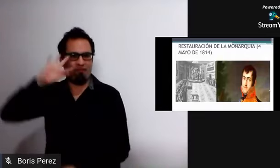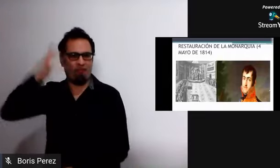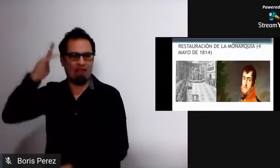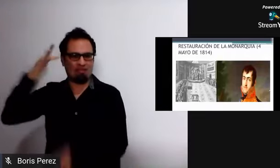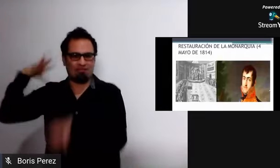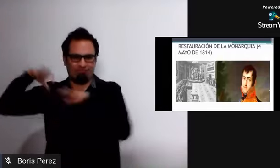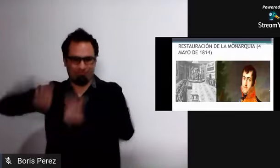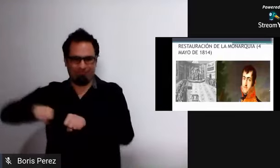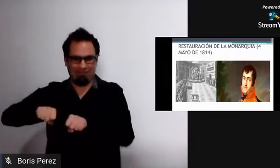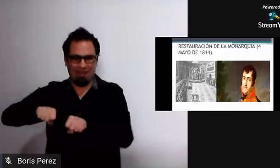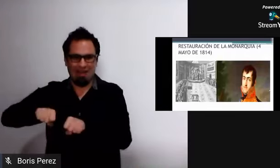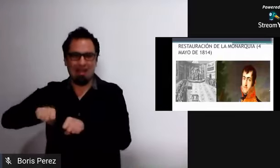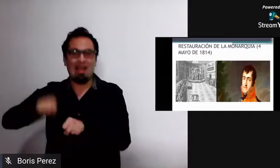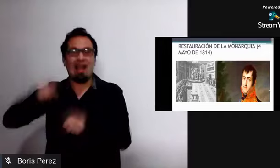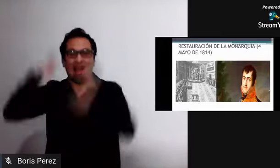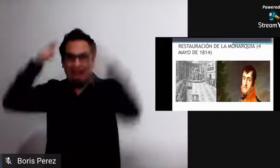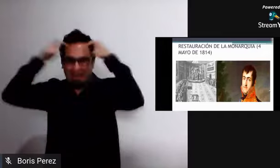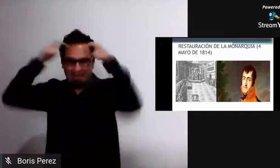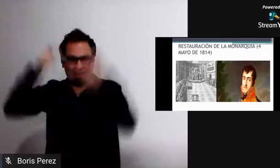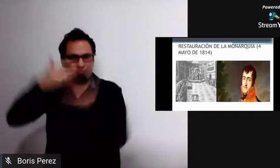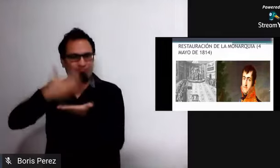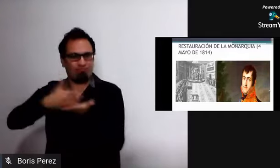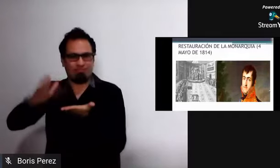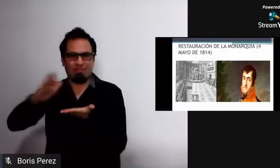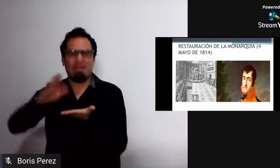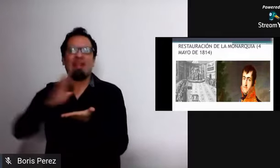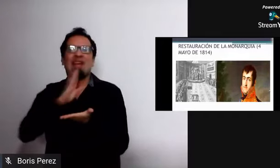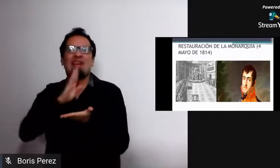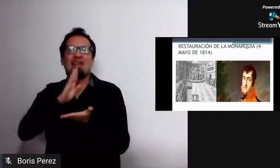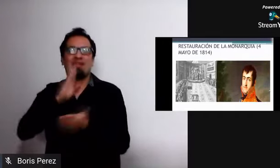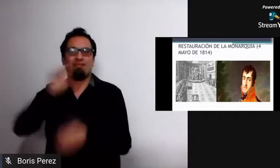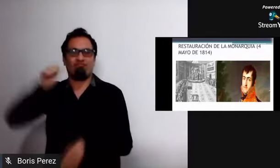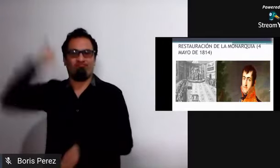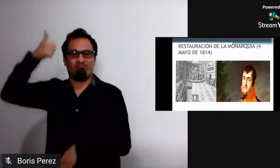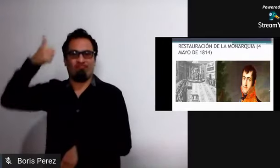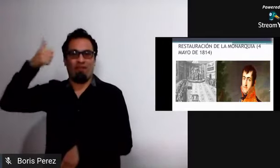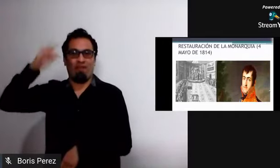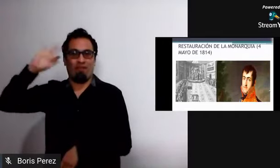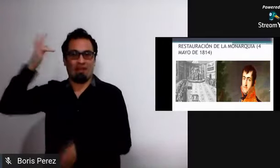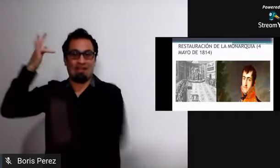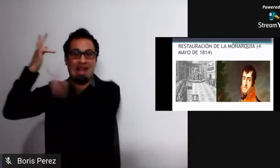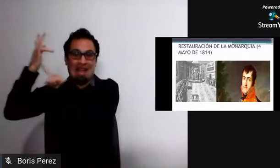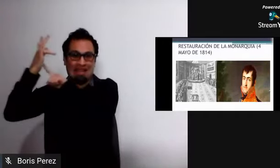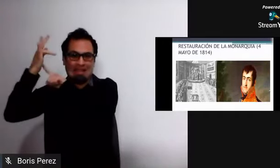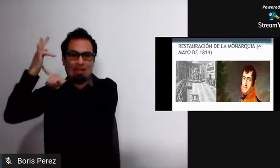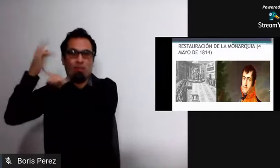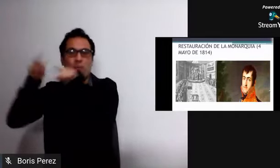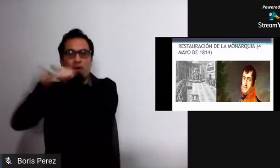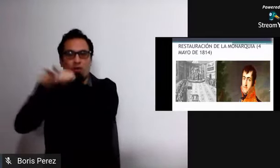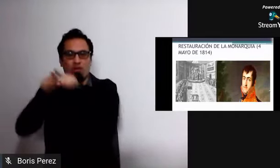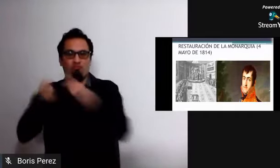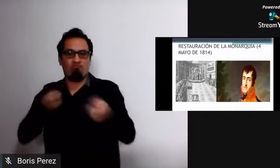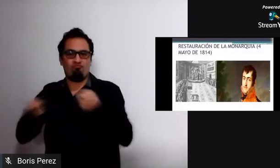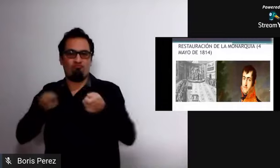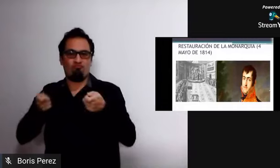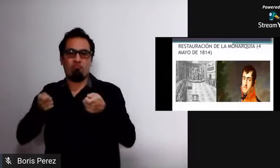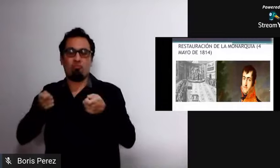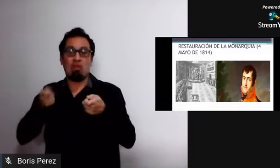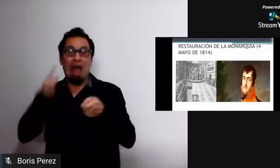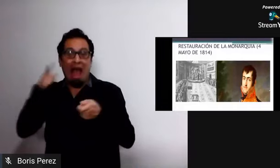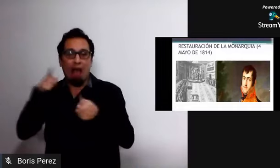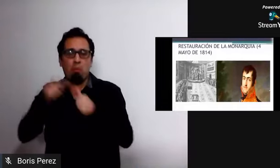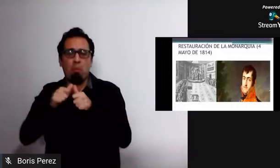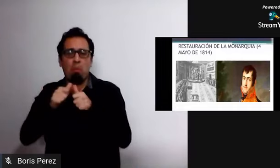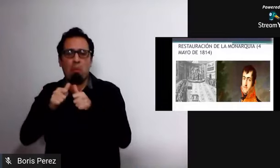Como les contaba anteriormente, en ese momento, de manera simultánea, en Europa se estaban también librando unas